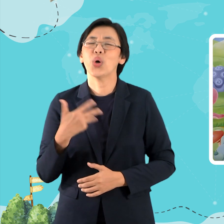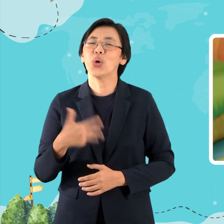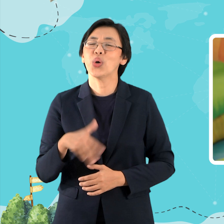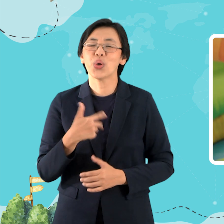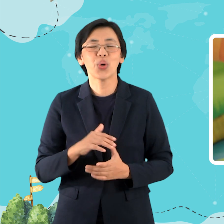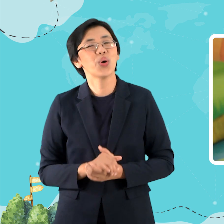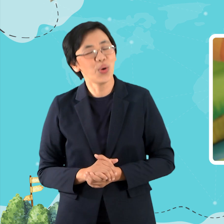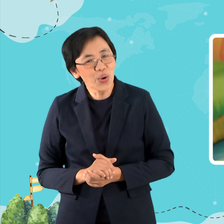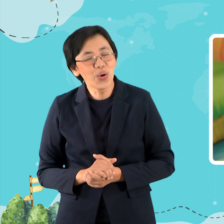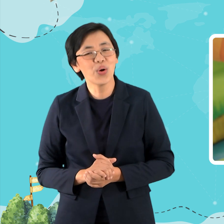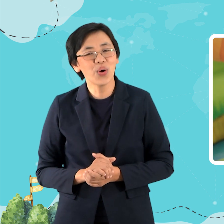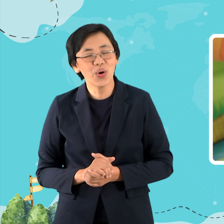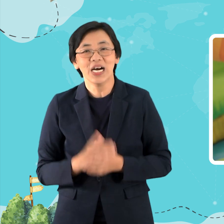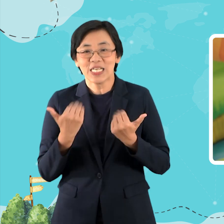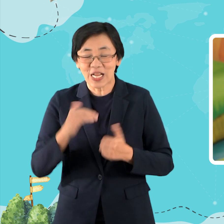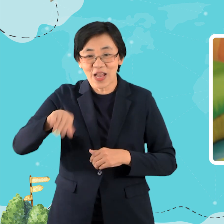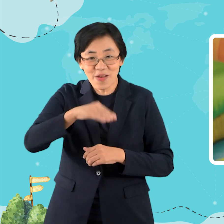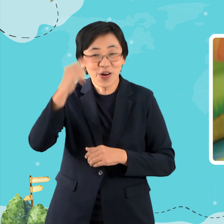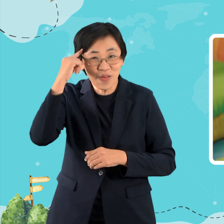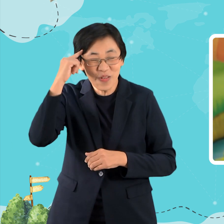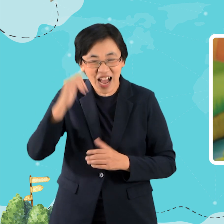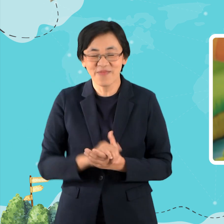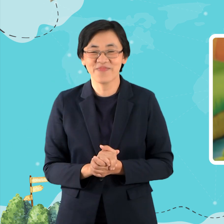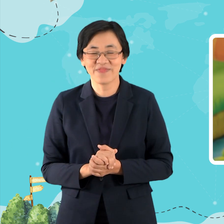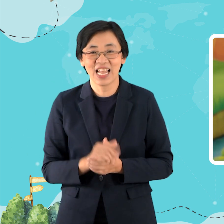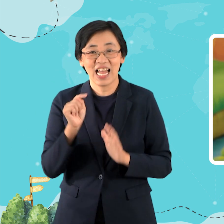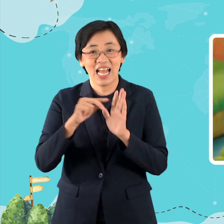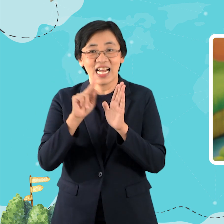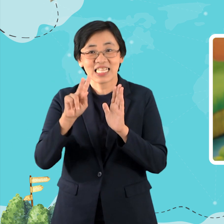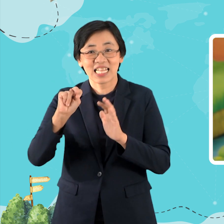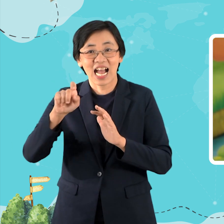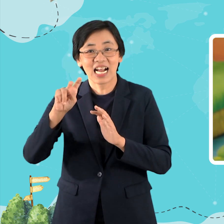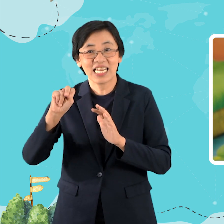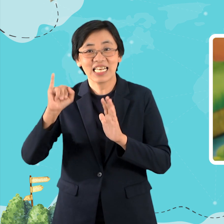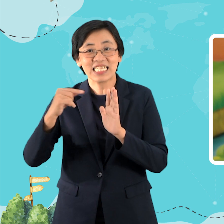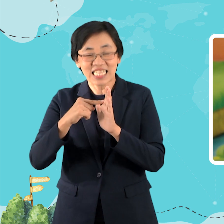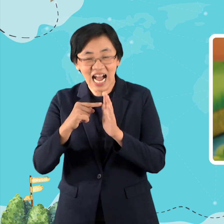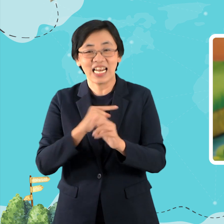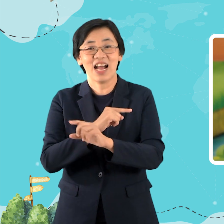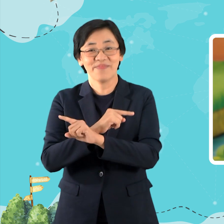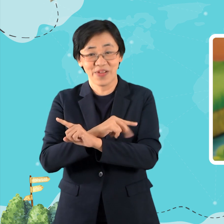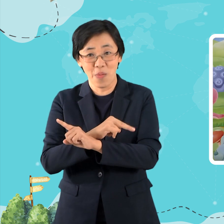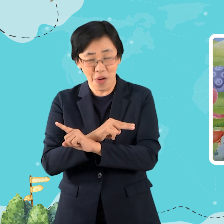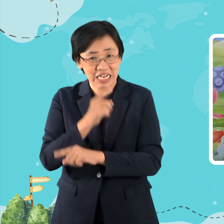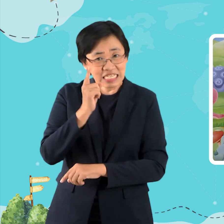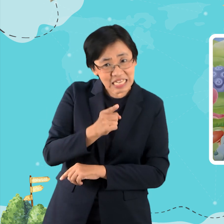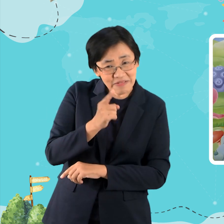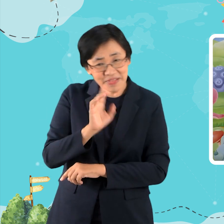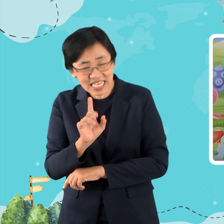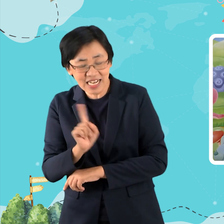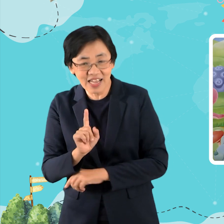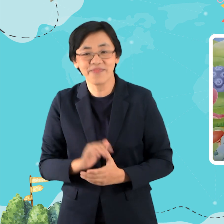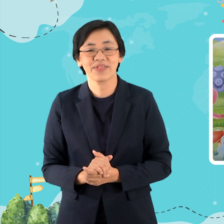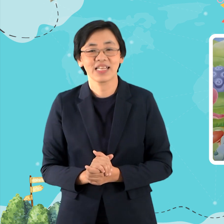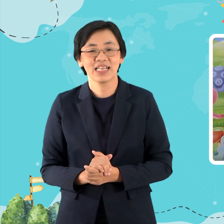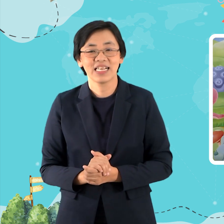โอ้โหน้องๆครับเราจะได้รู้กันแล้วนะจังว่าทากนินจาเป็นเรื่องจริงหรือไม ่น้องๆครับและ